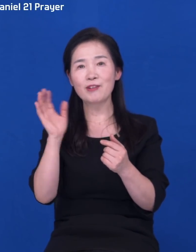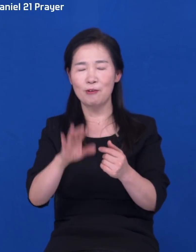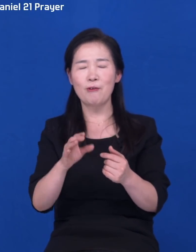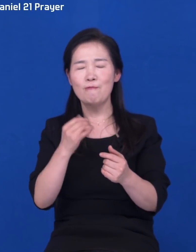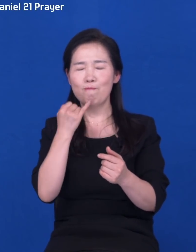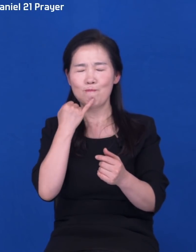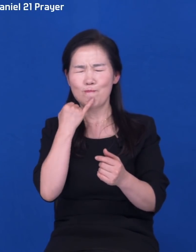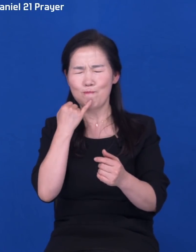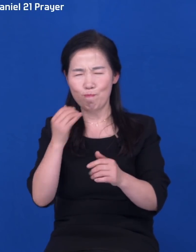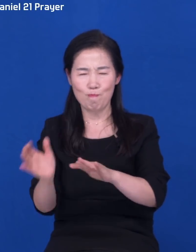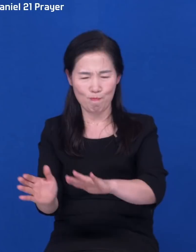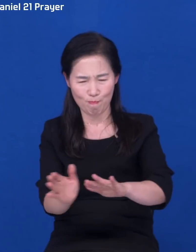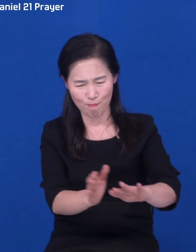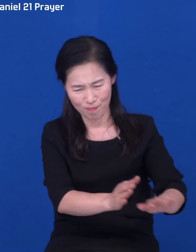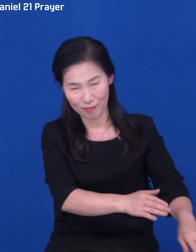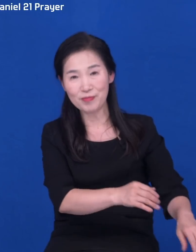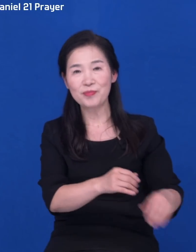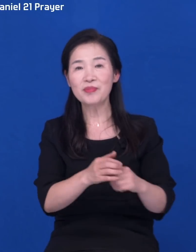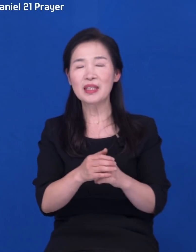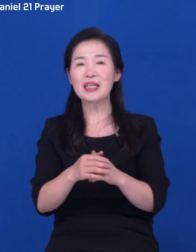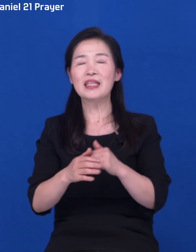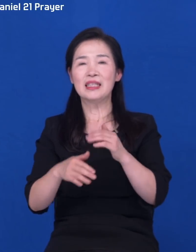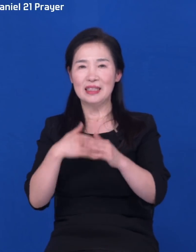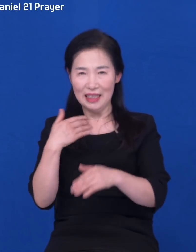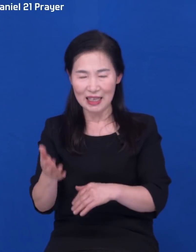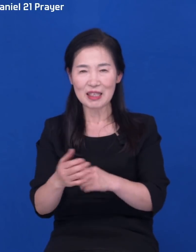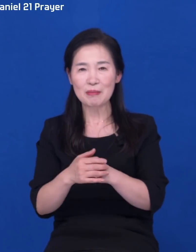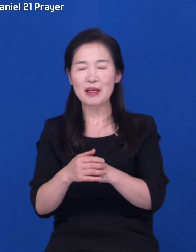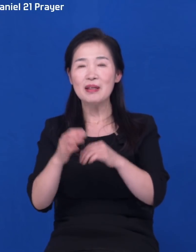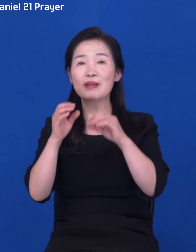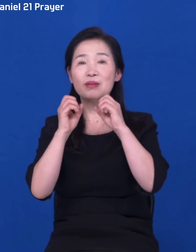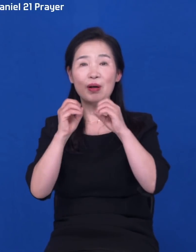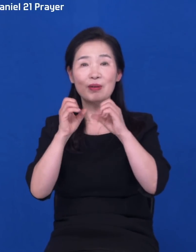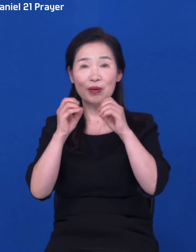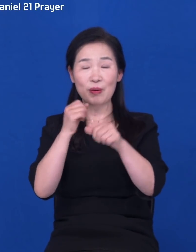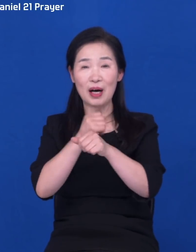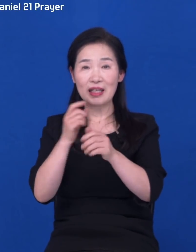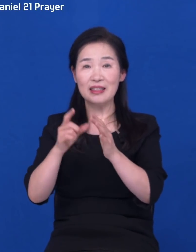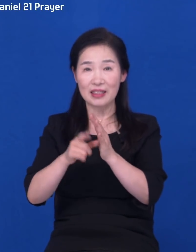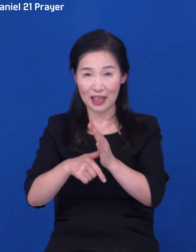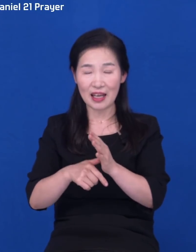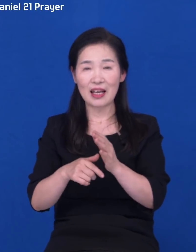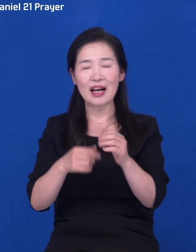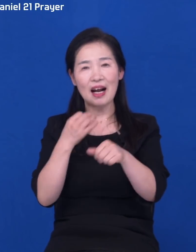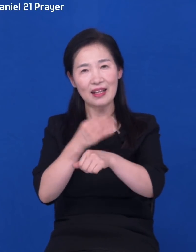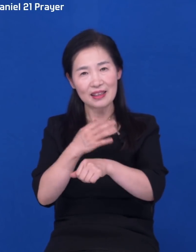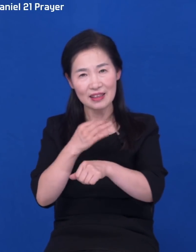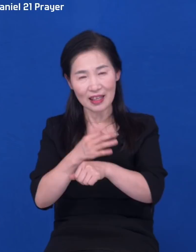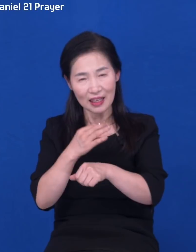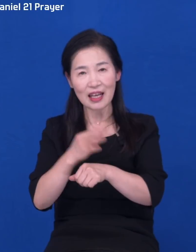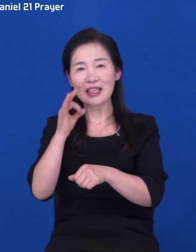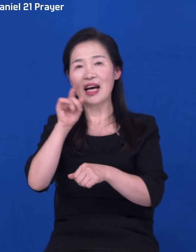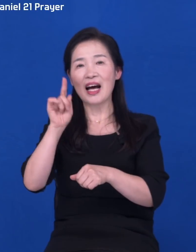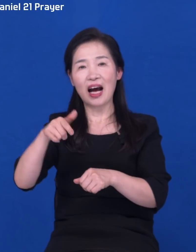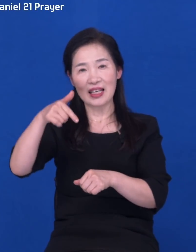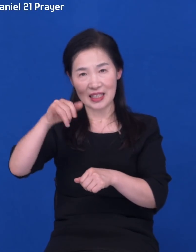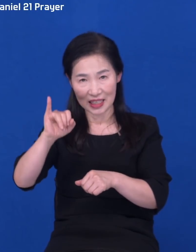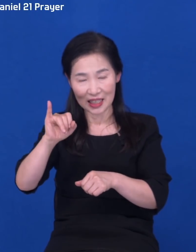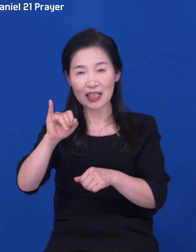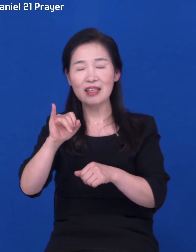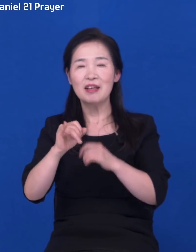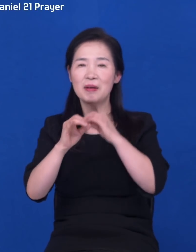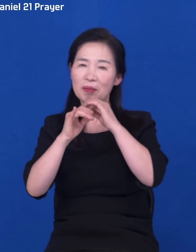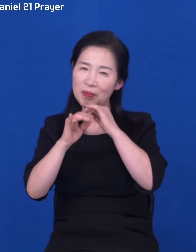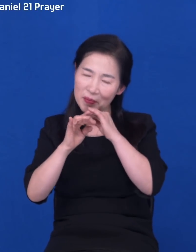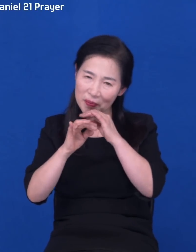내려놓고 이제 그다음에 선교할 때 가장 이제 뭐 간단한 악기, 우쿨렐레, 뭐 오카리나, 펜플룻 이런